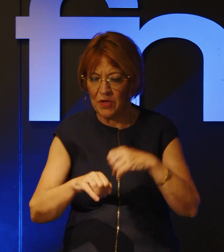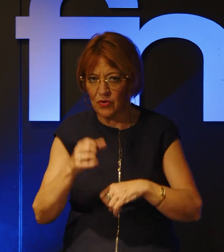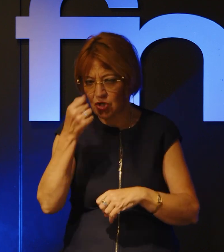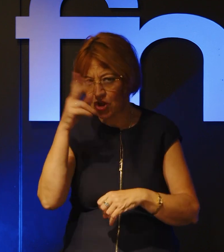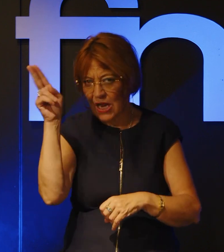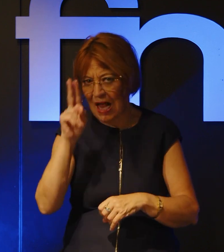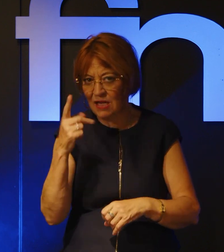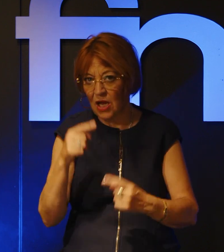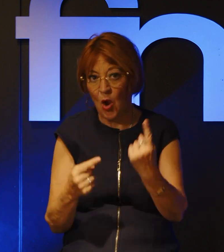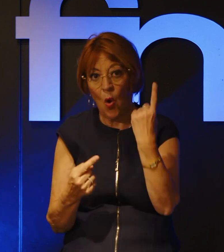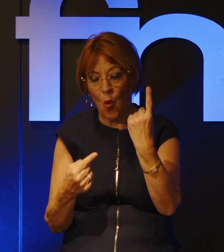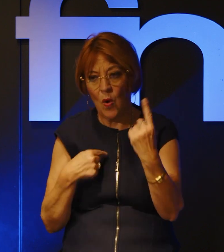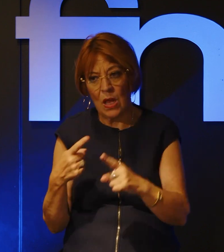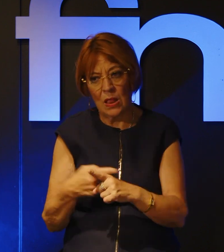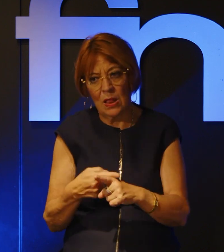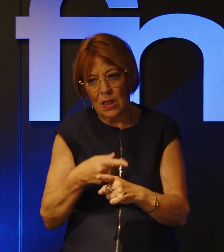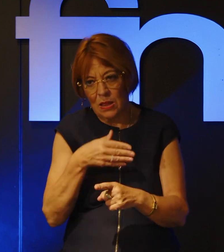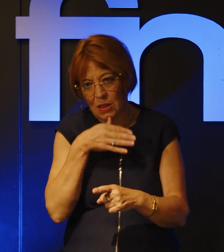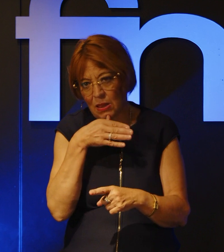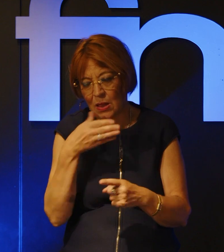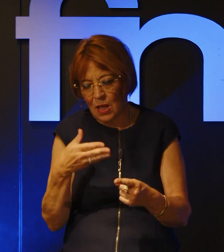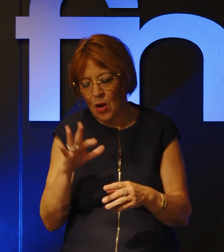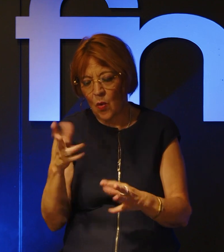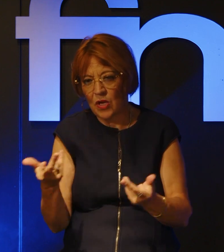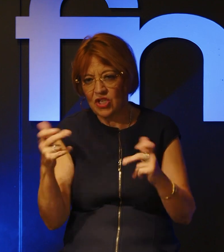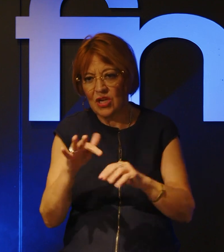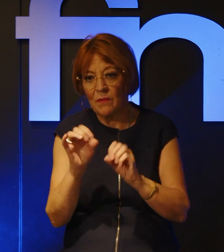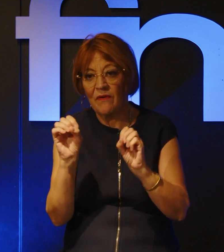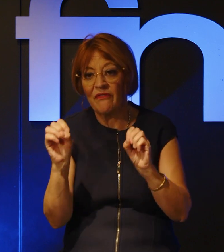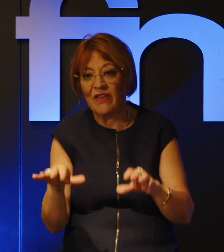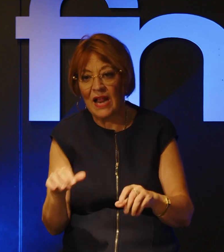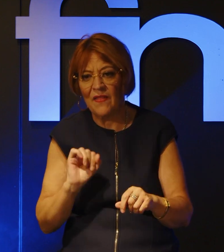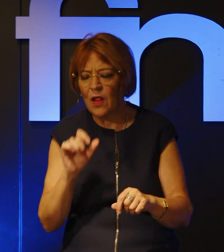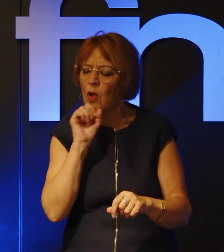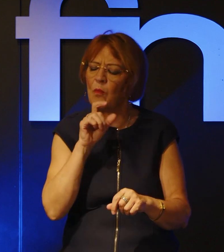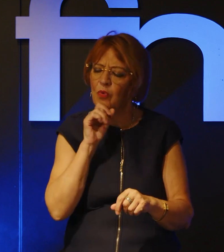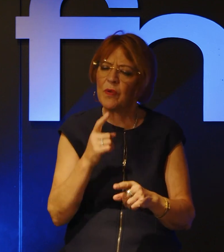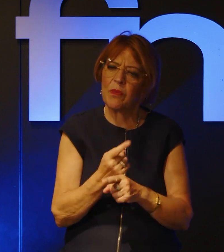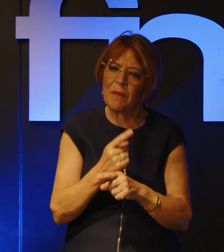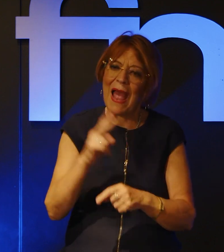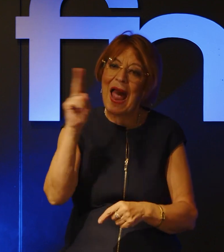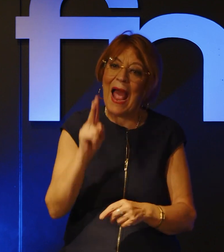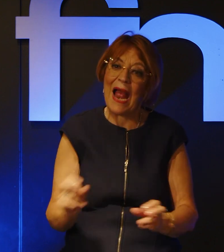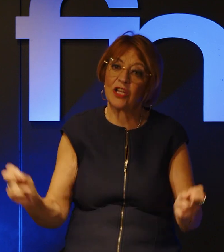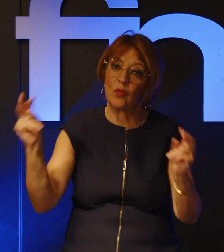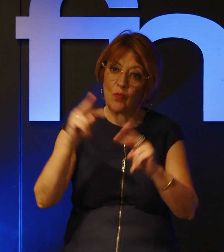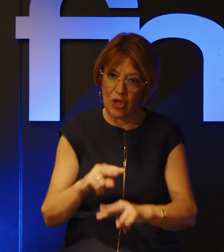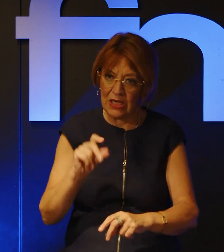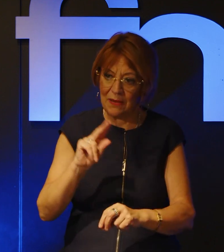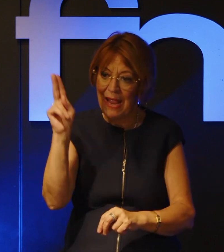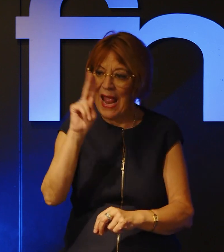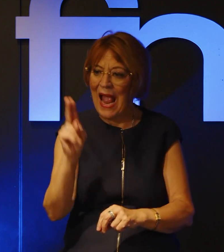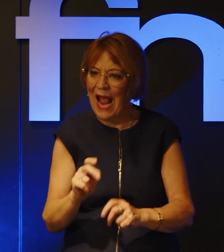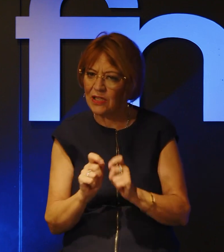arte mas há um que também me interessa particularmente que é depois quando chegamos ao final e podemos caracterizar na verdade a arte moderna e depois a